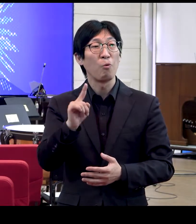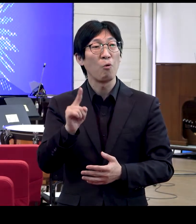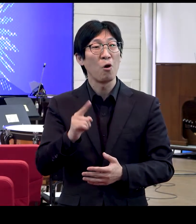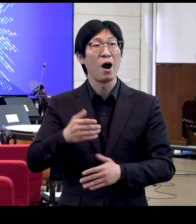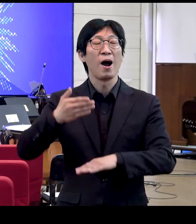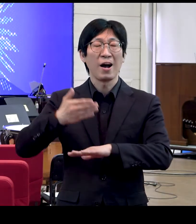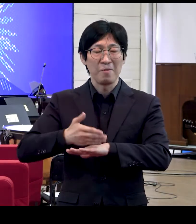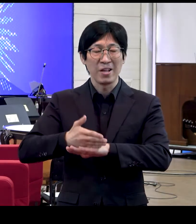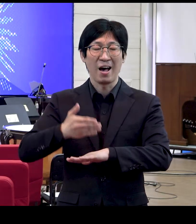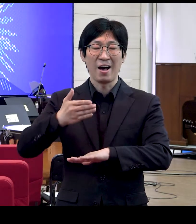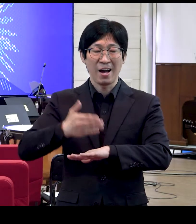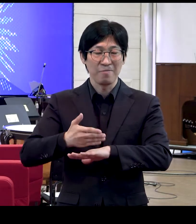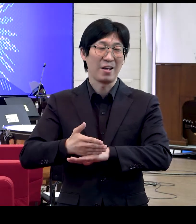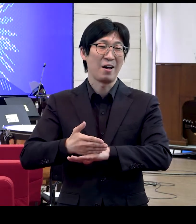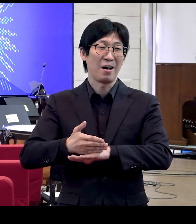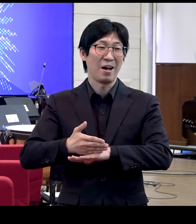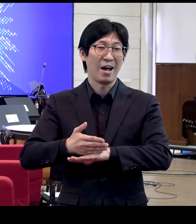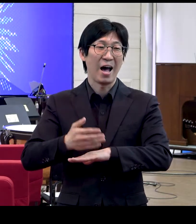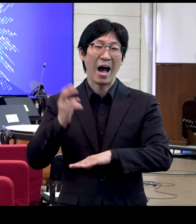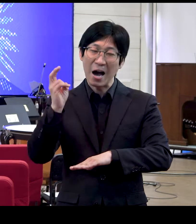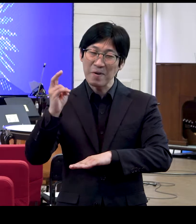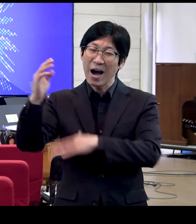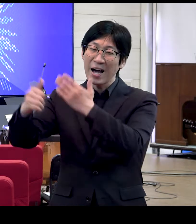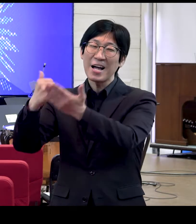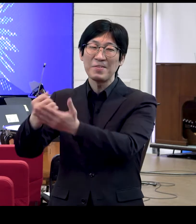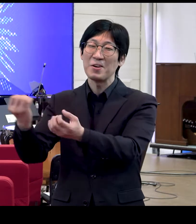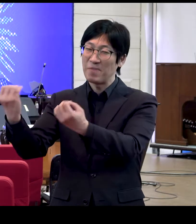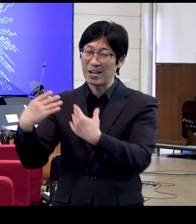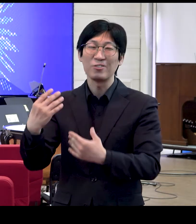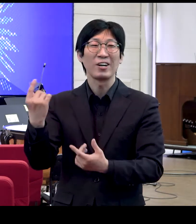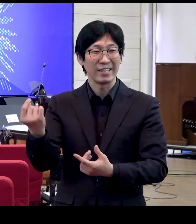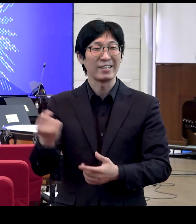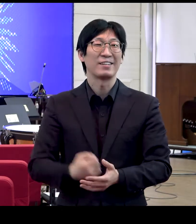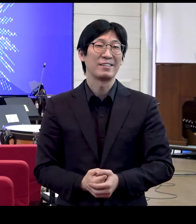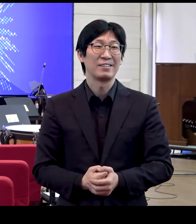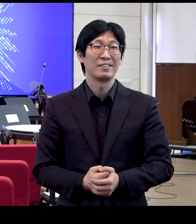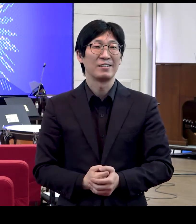고맙다. 그건 하나님의 음성이었습니다. 그